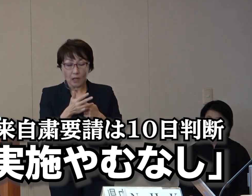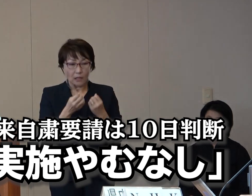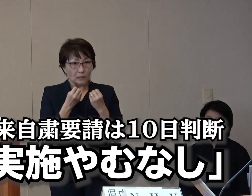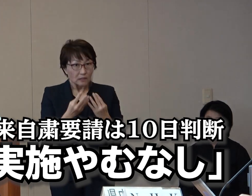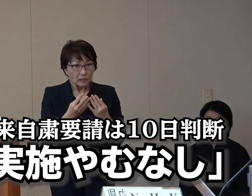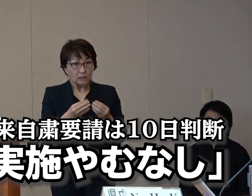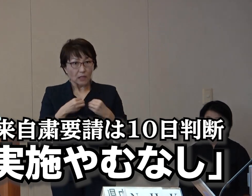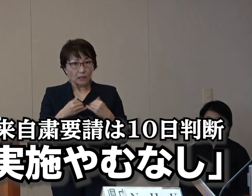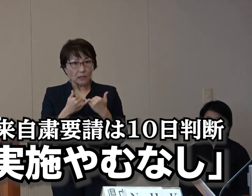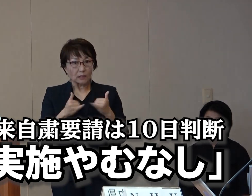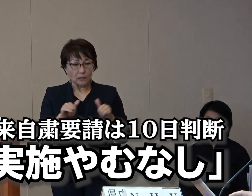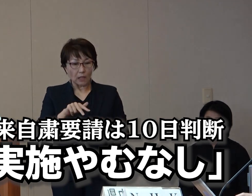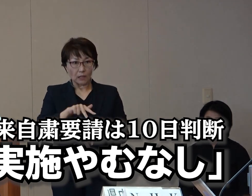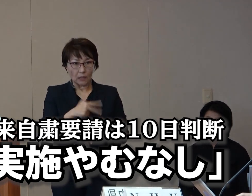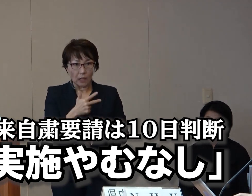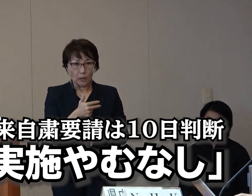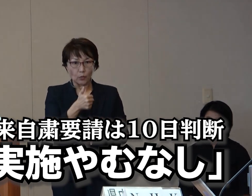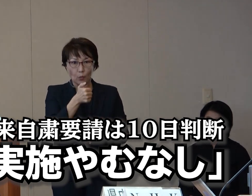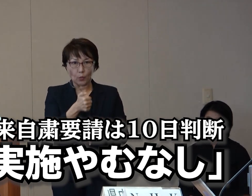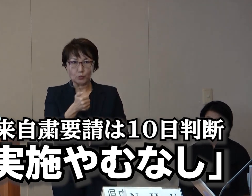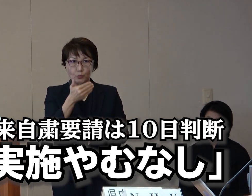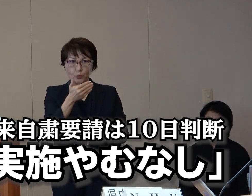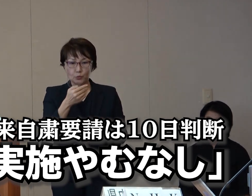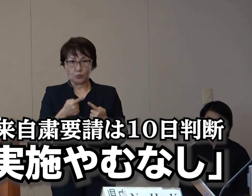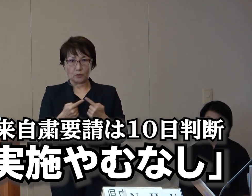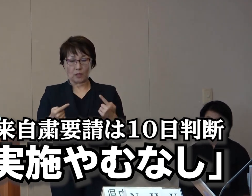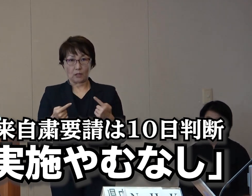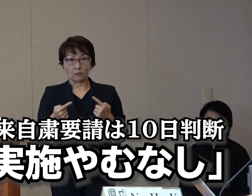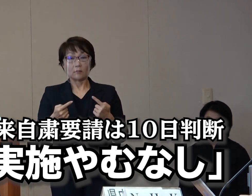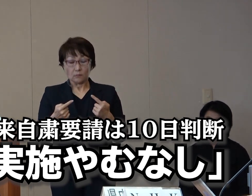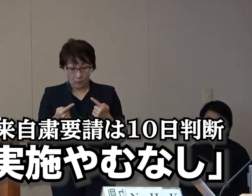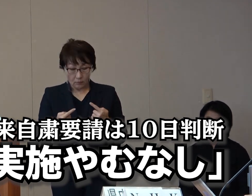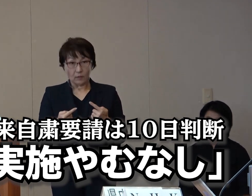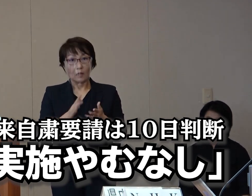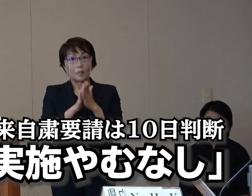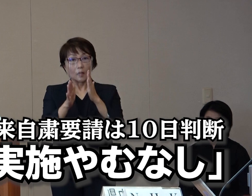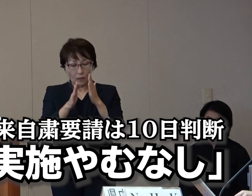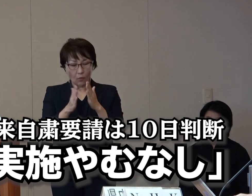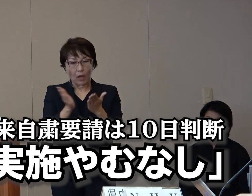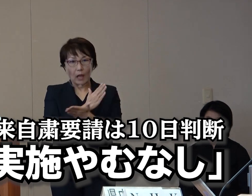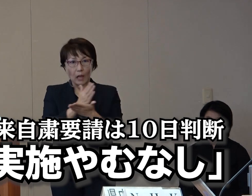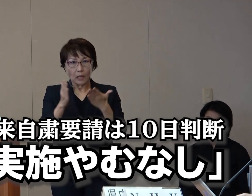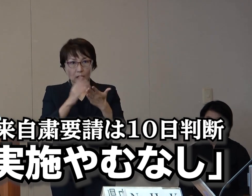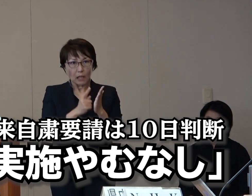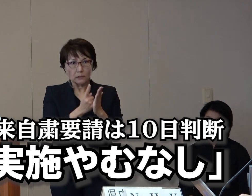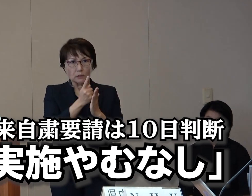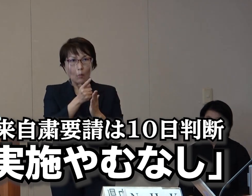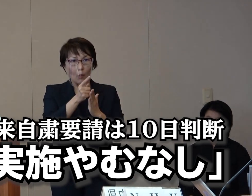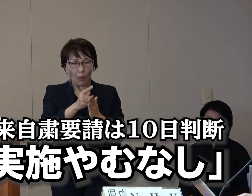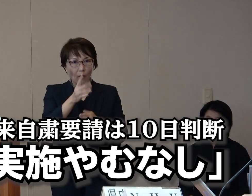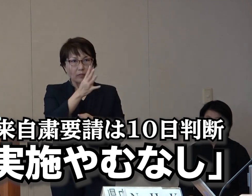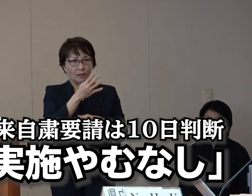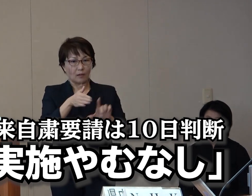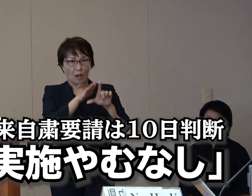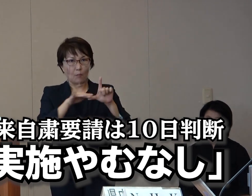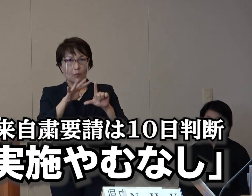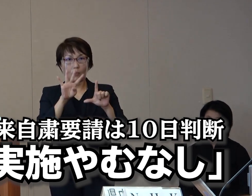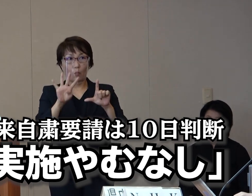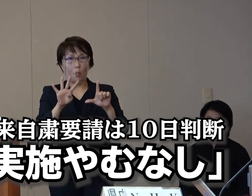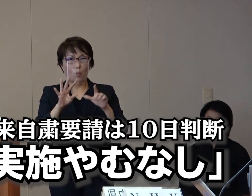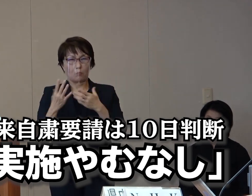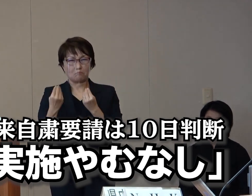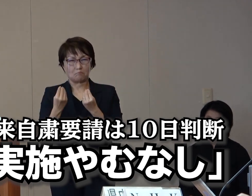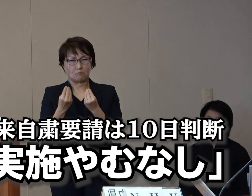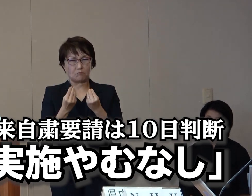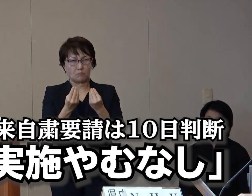適正雪は750スプリングなど圏の境界に同伴ない企業にはすでにも代表大会のズッパ